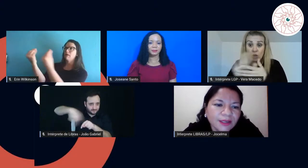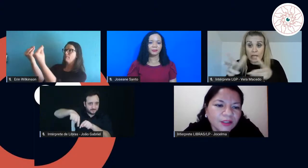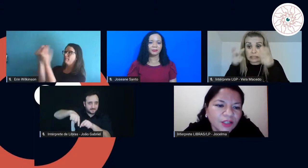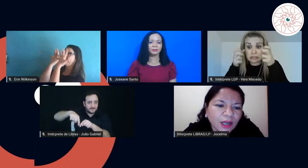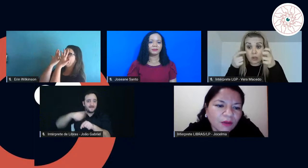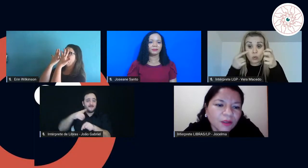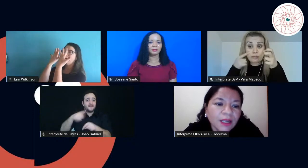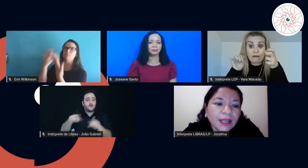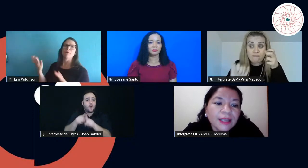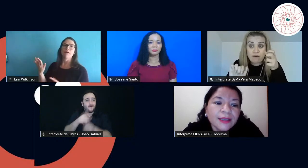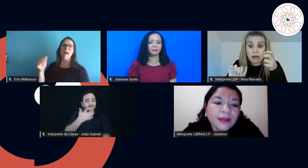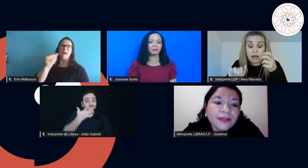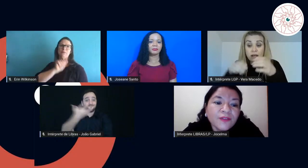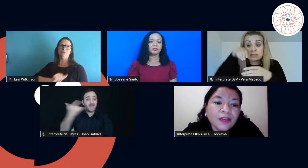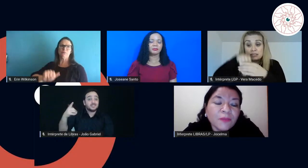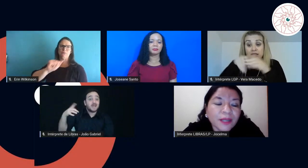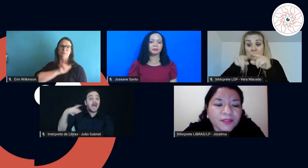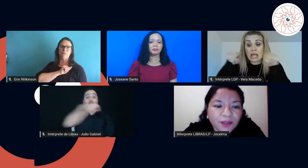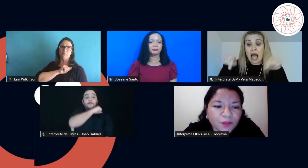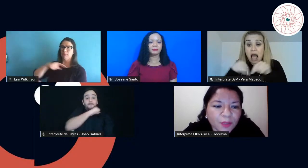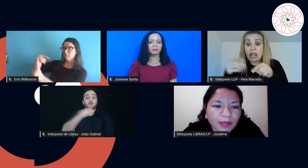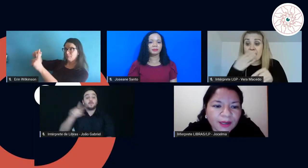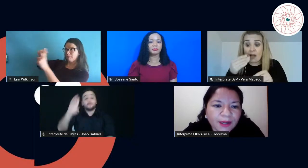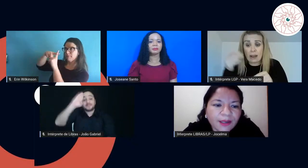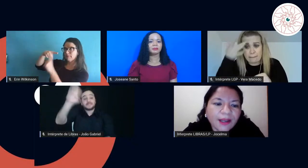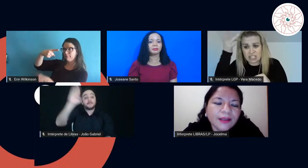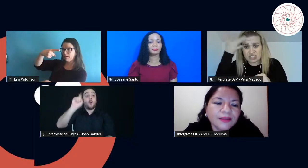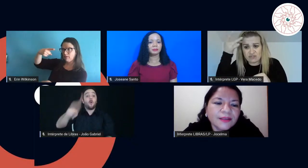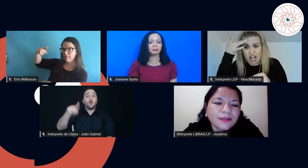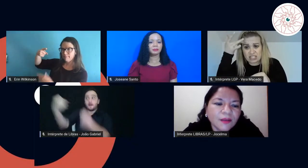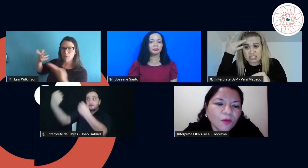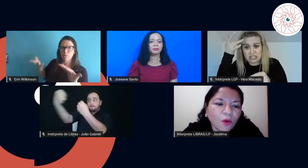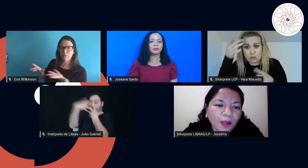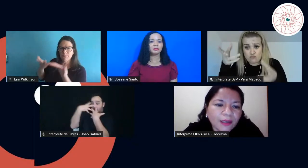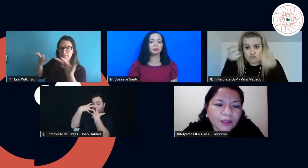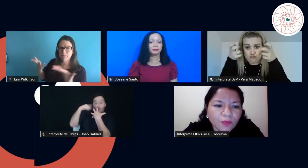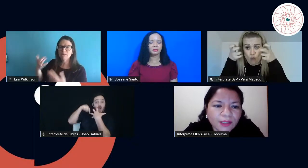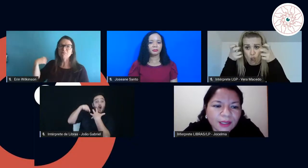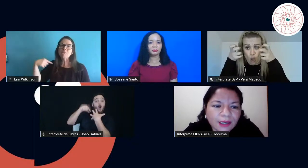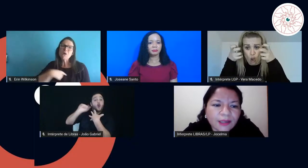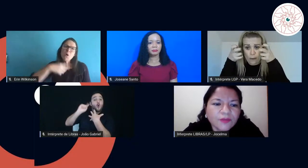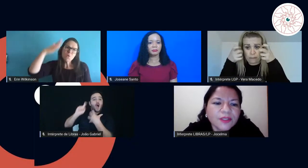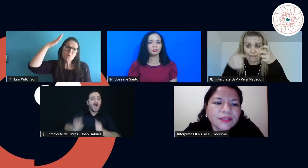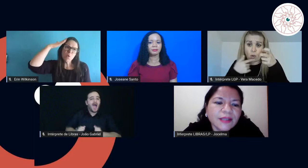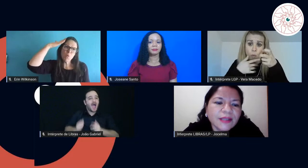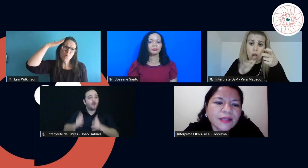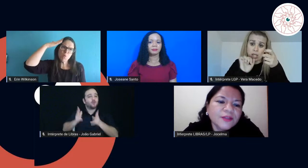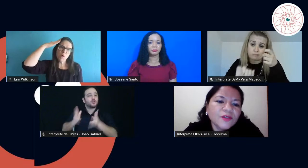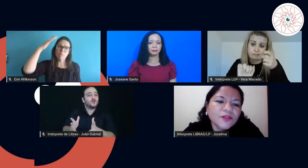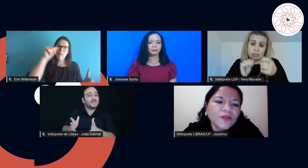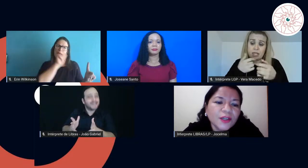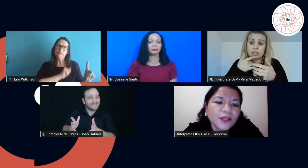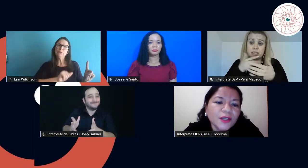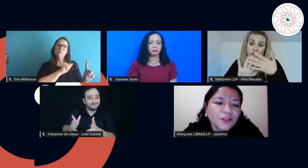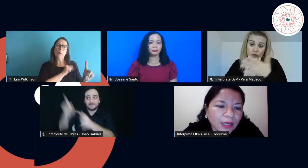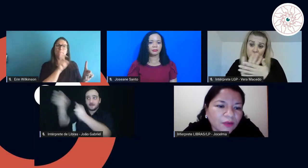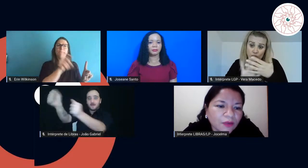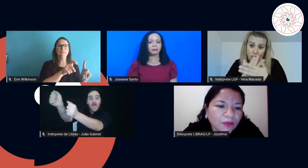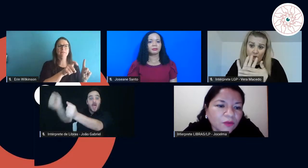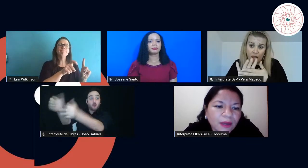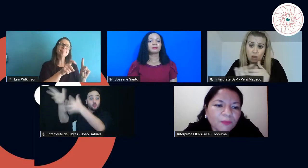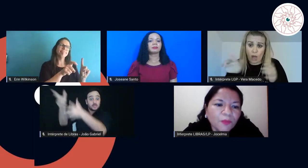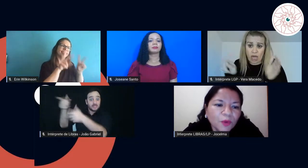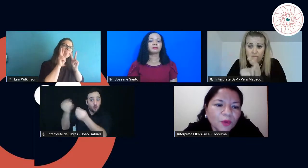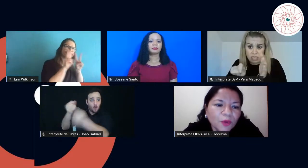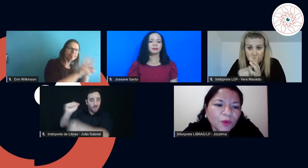deles em sala de aula. E aí fica mais fácil para ele a aquisição com a língua dele, a língua de sinais. Isso vai